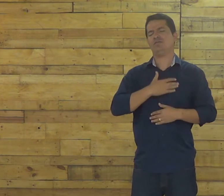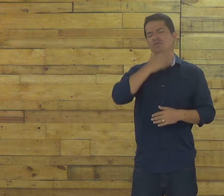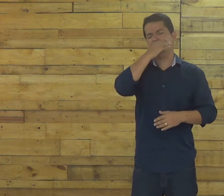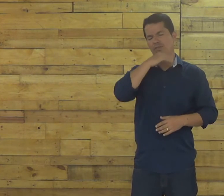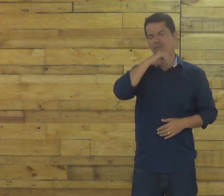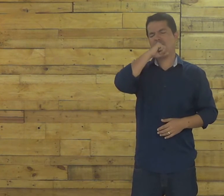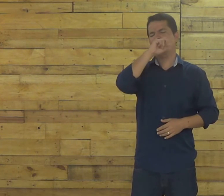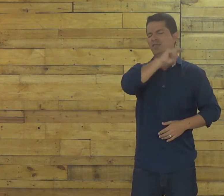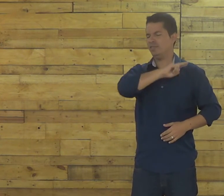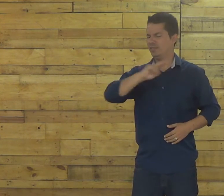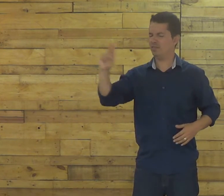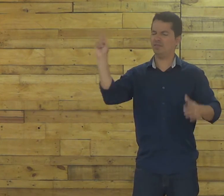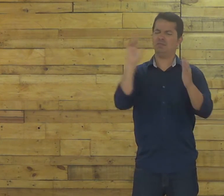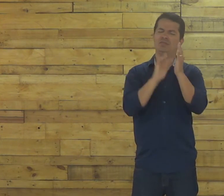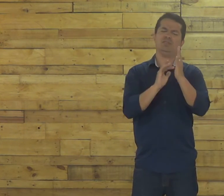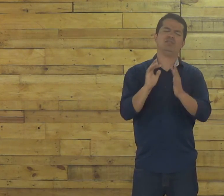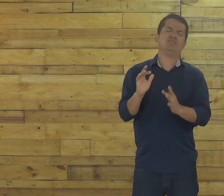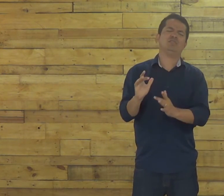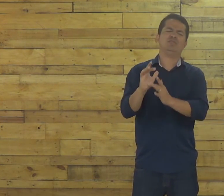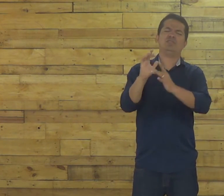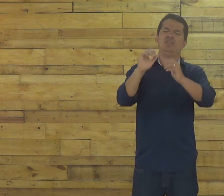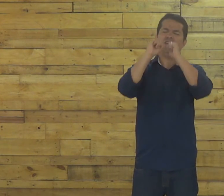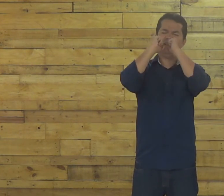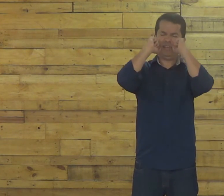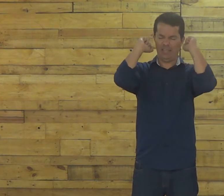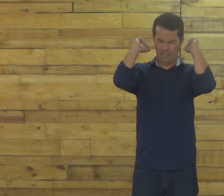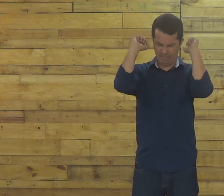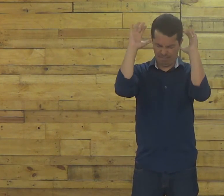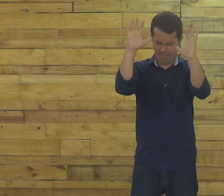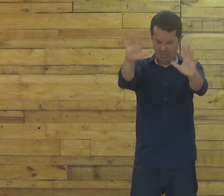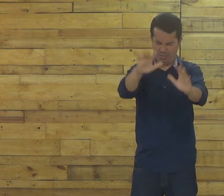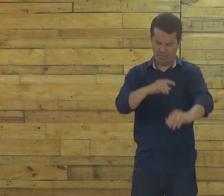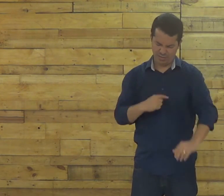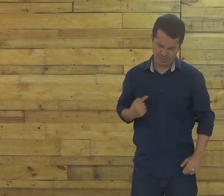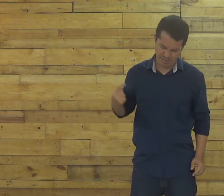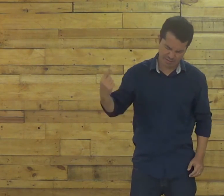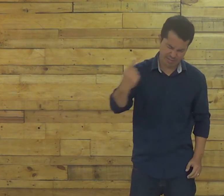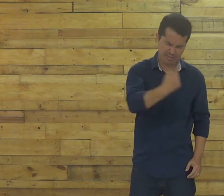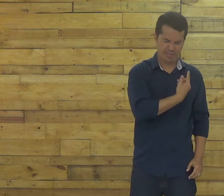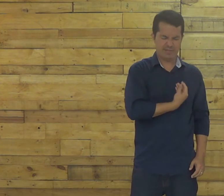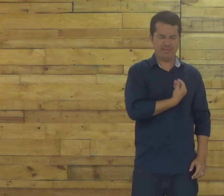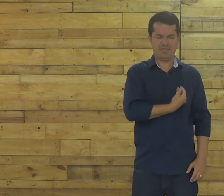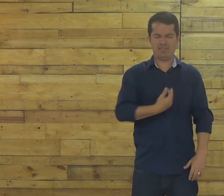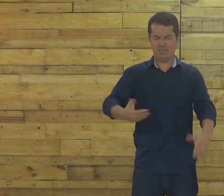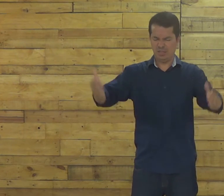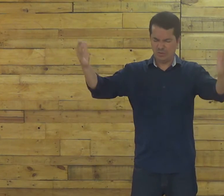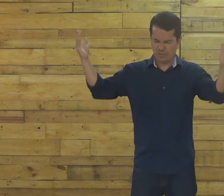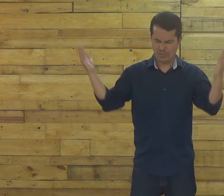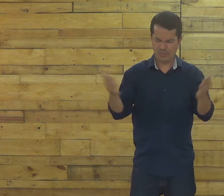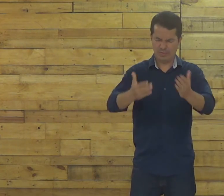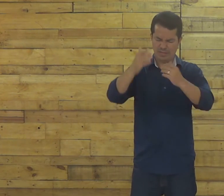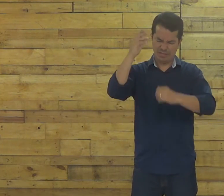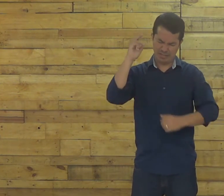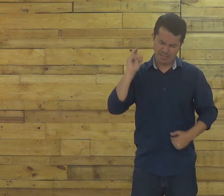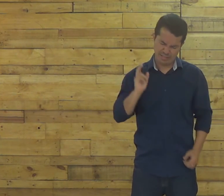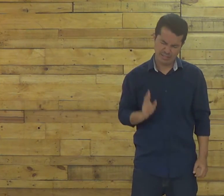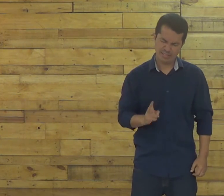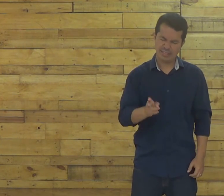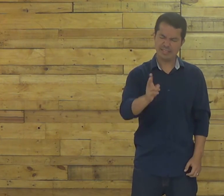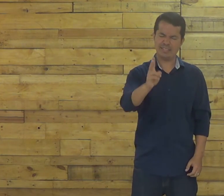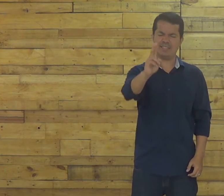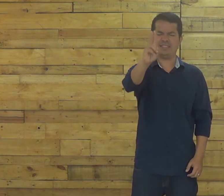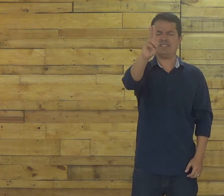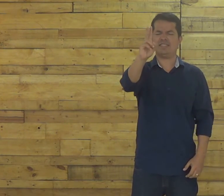Por favor, Pai. É no teu nome. Em nome de Jesus, Senhor, que eu peço que o Senhor abençoe a vida de cada um que está aqui hoje. Nos abençoe,